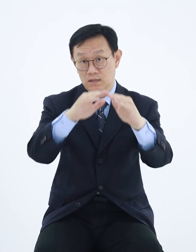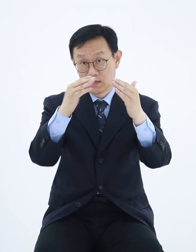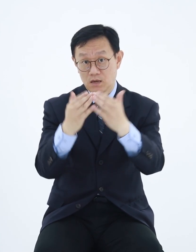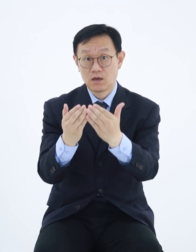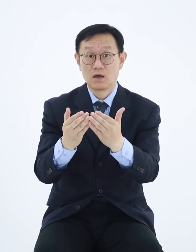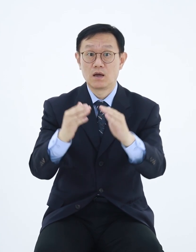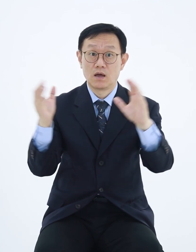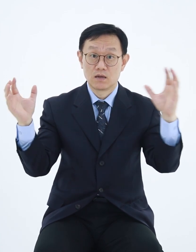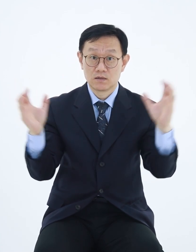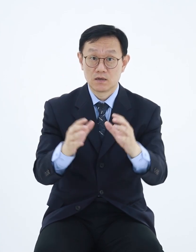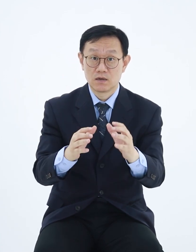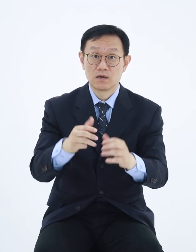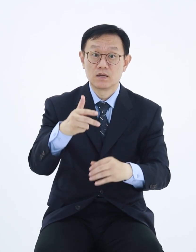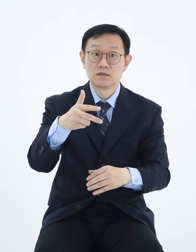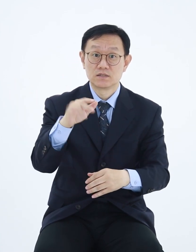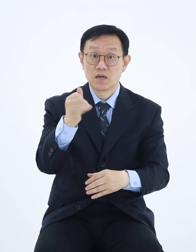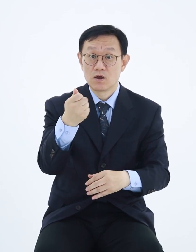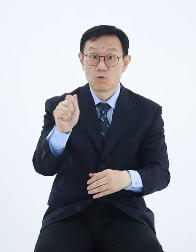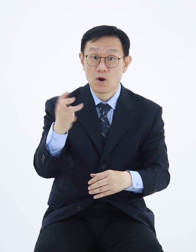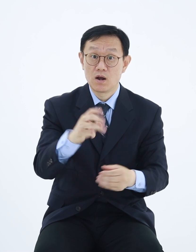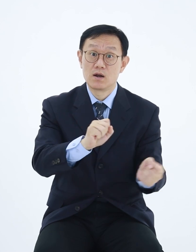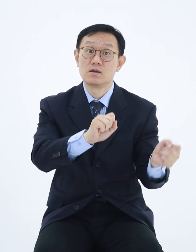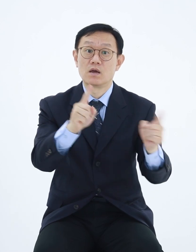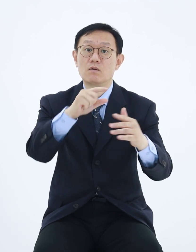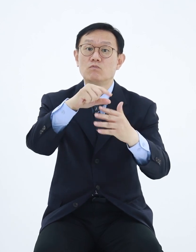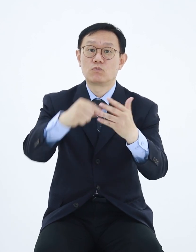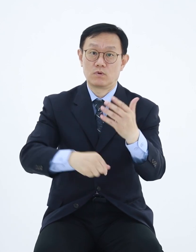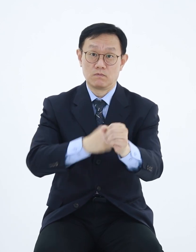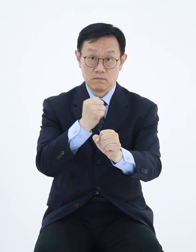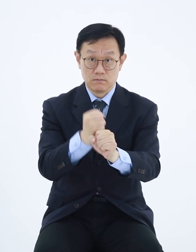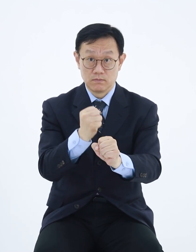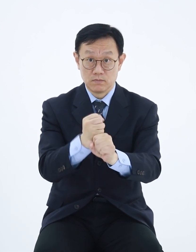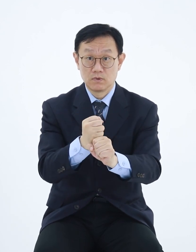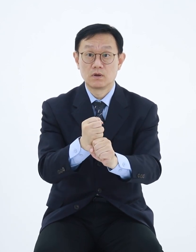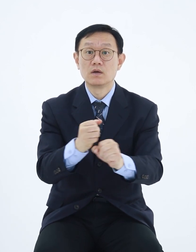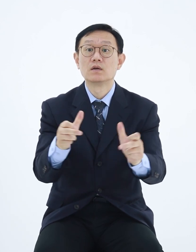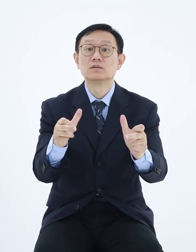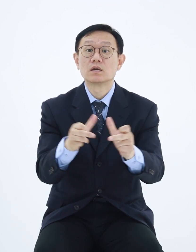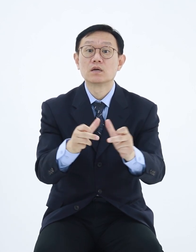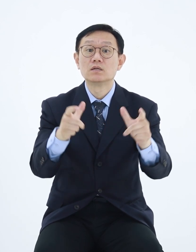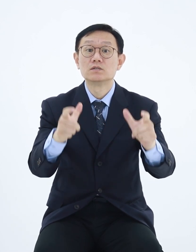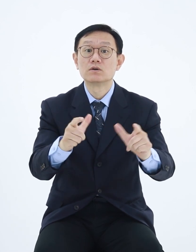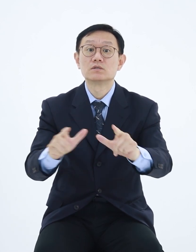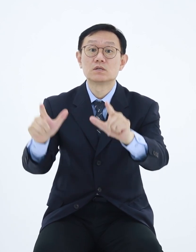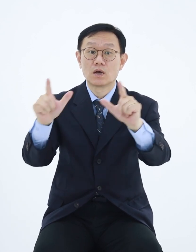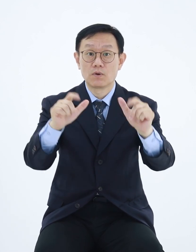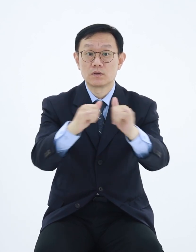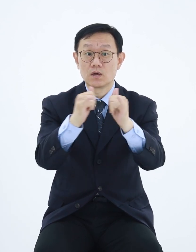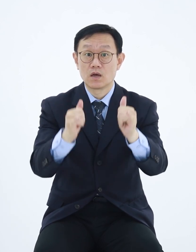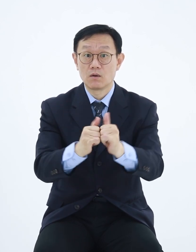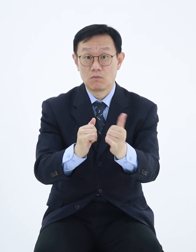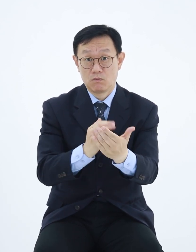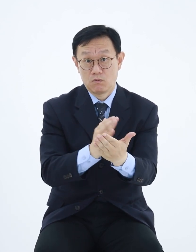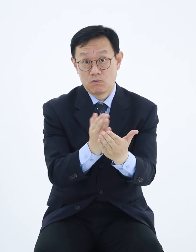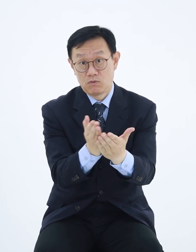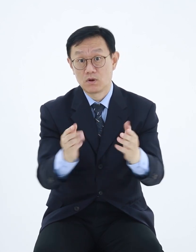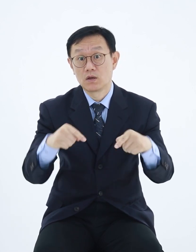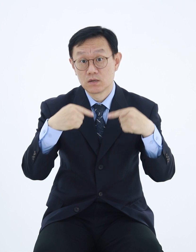가활, 재활 서비스 및 프로그램을 구성하고 실시해 장애인이 지역사회 및 사회 모든 분야에 참여하고 통합할